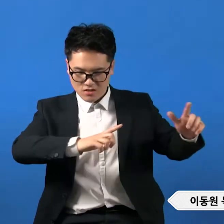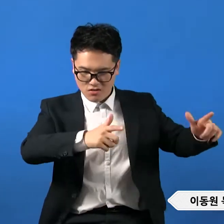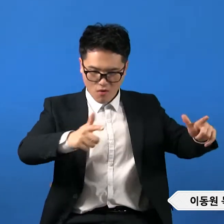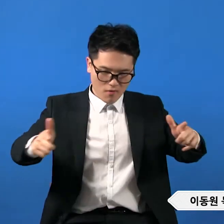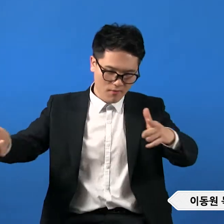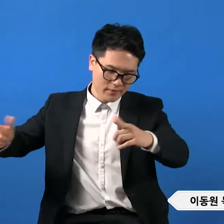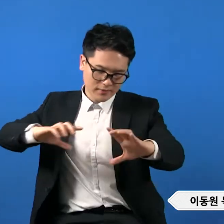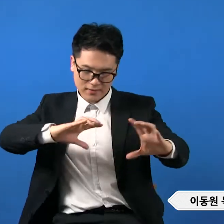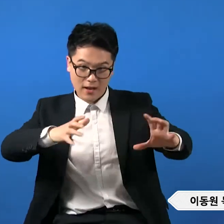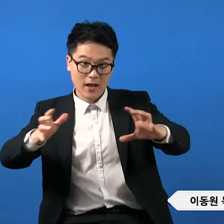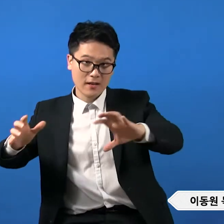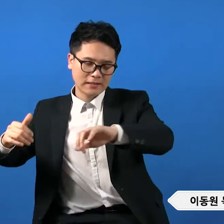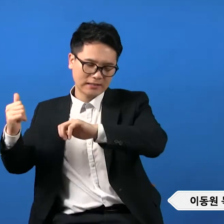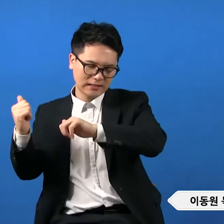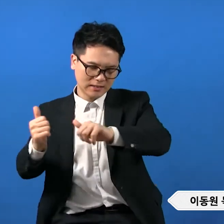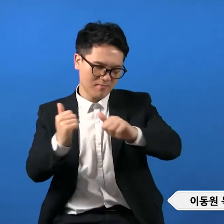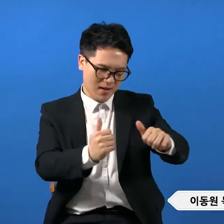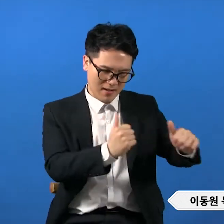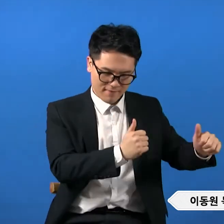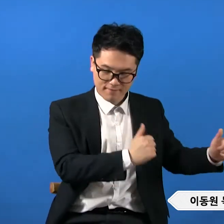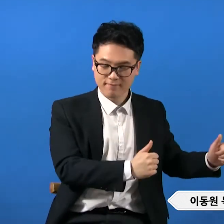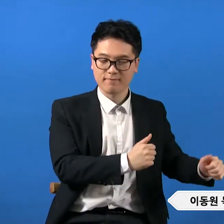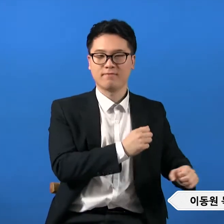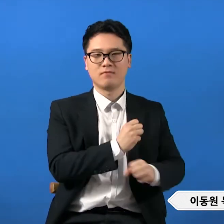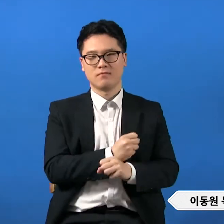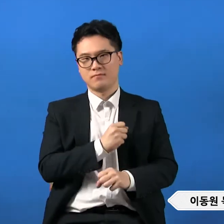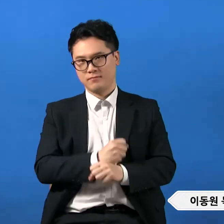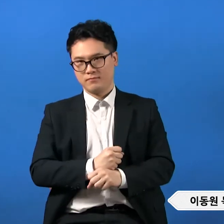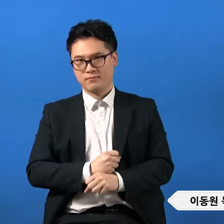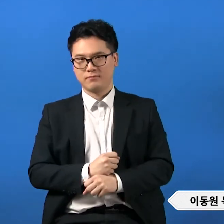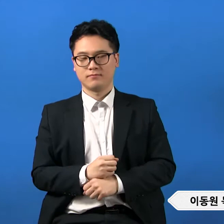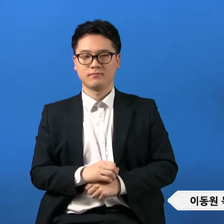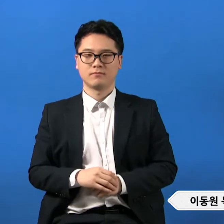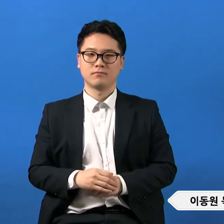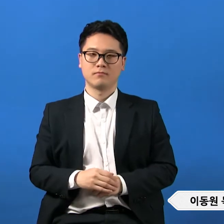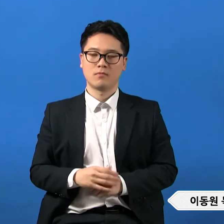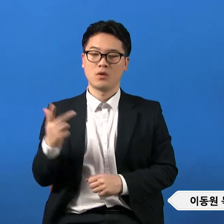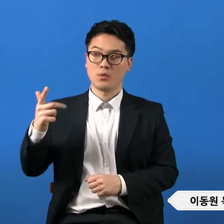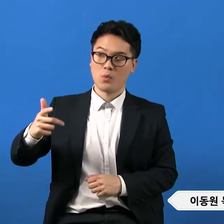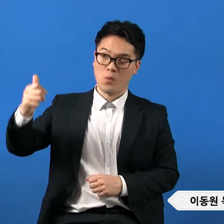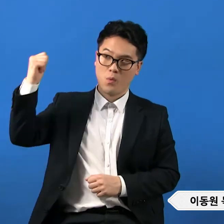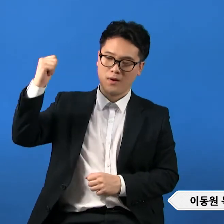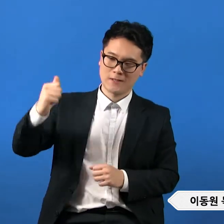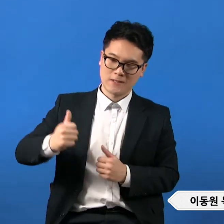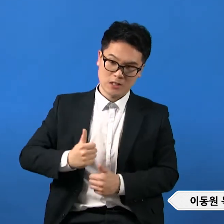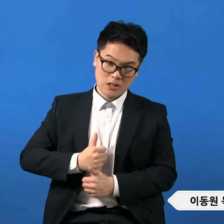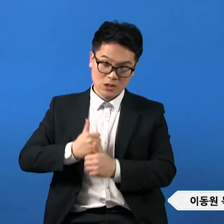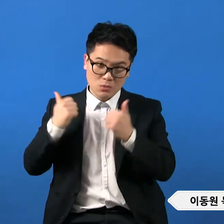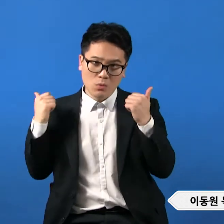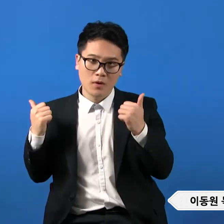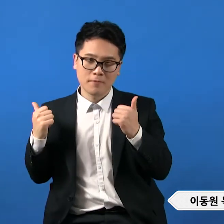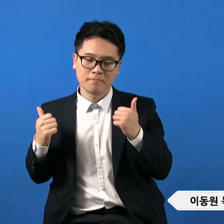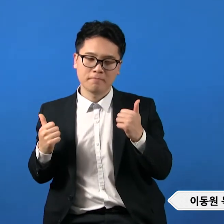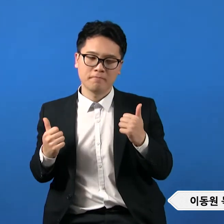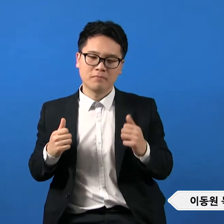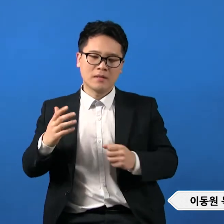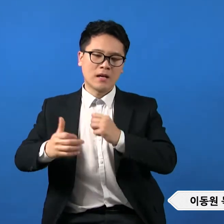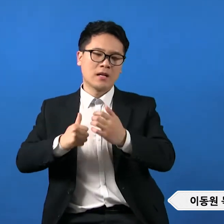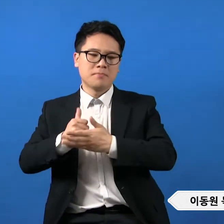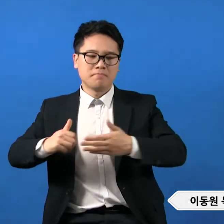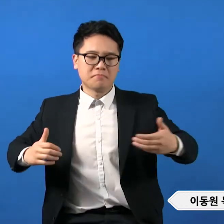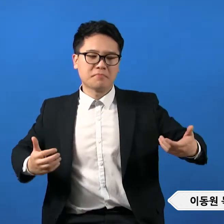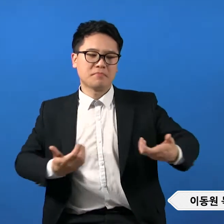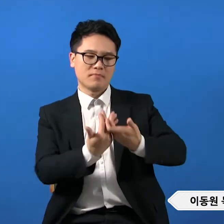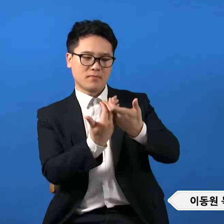나라를 심판하셨다는 것입니다. 자, 여기 여호와의 진노가 하나님을 거스리는 열방 가운데